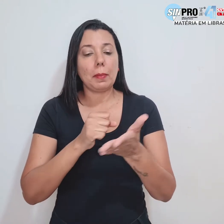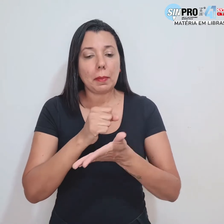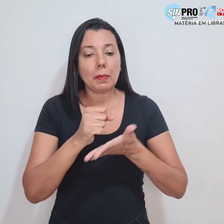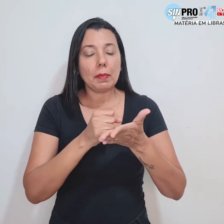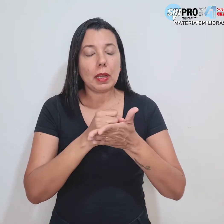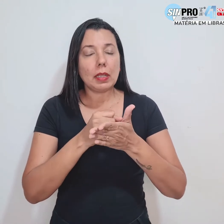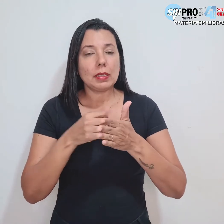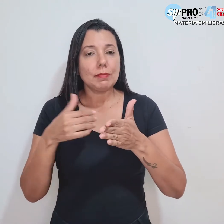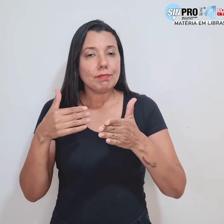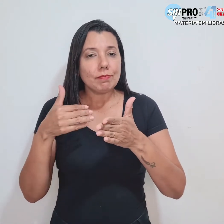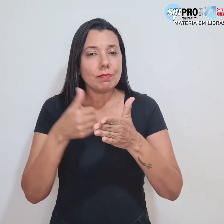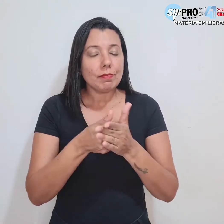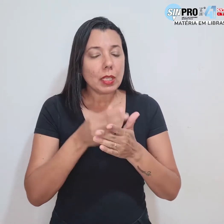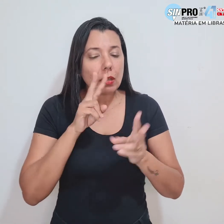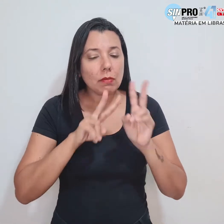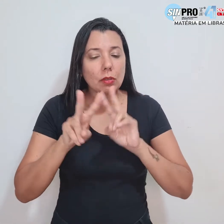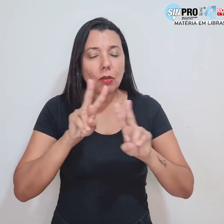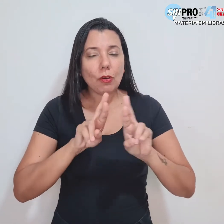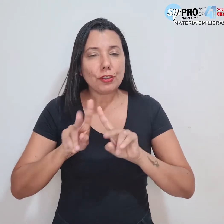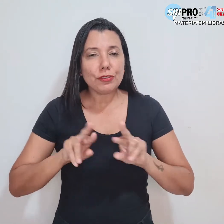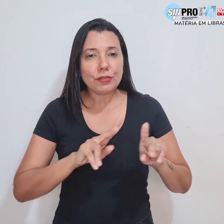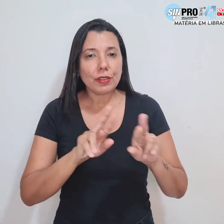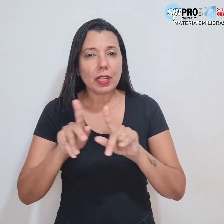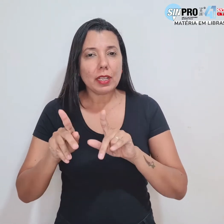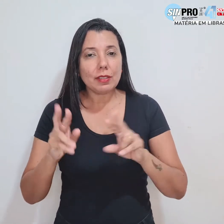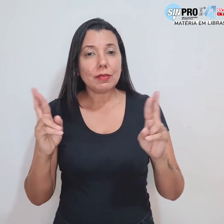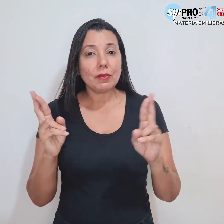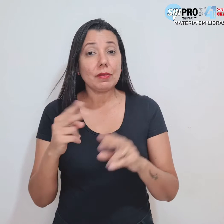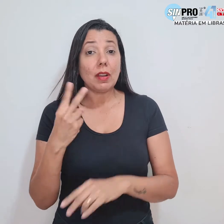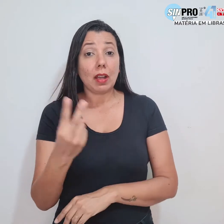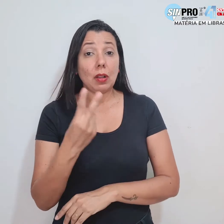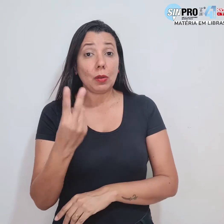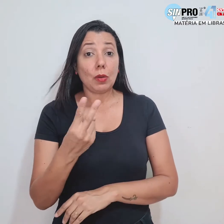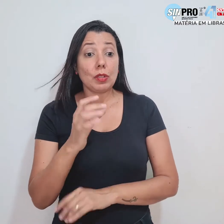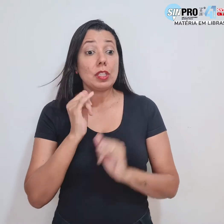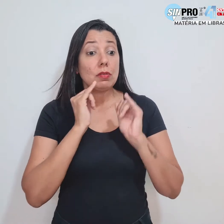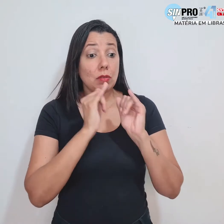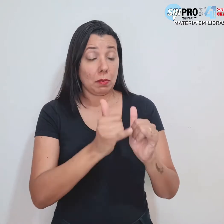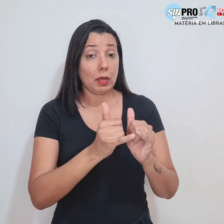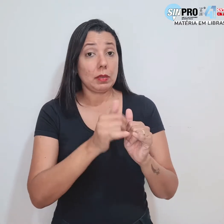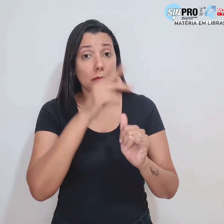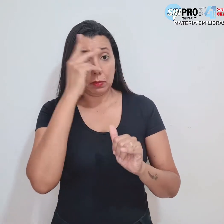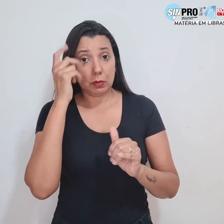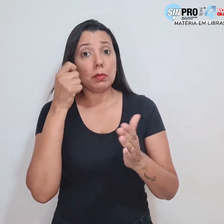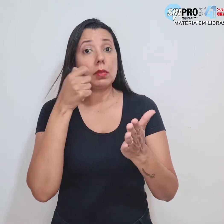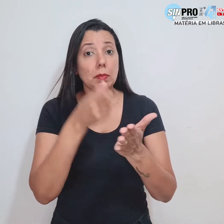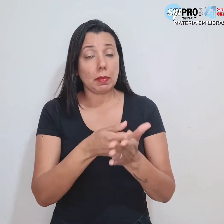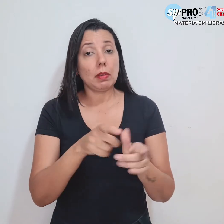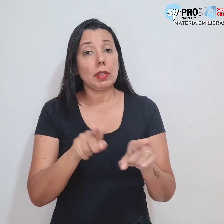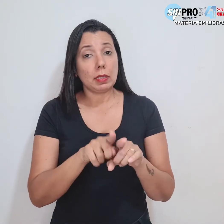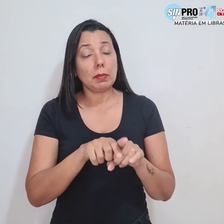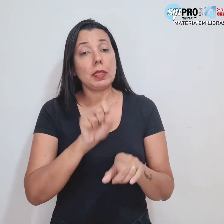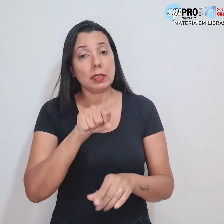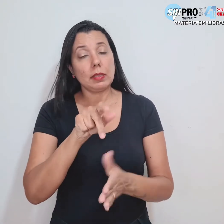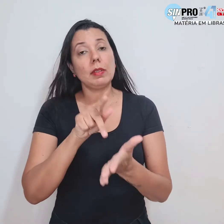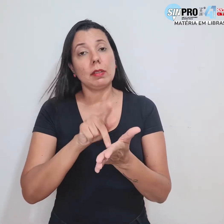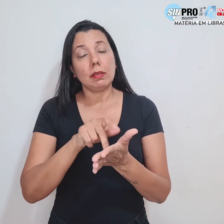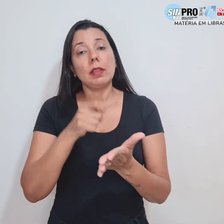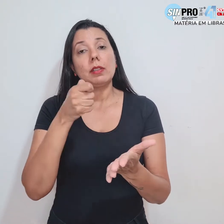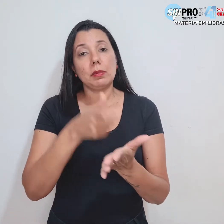com base em procedimento que verificou a diferença entre os valores informados pelos contribuintes e o que eles realmente